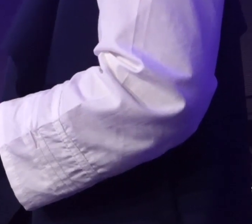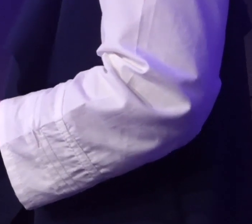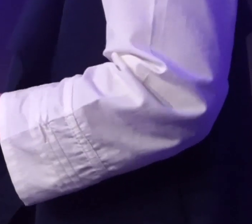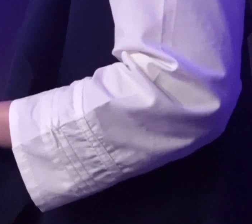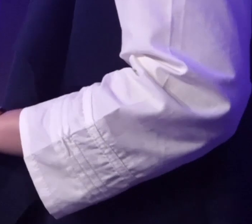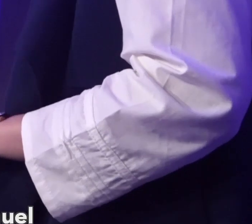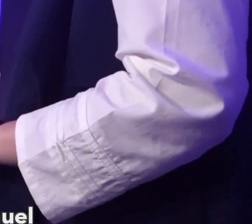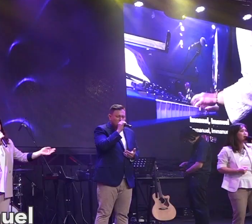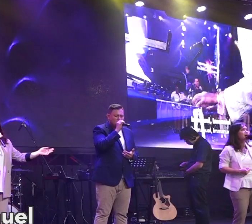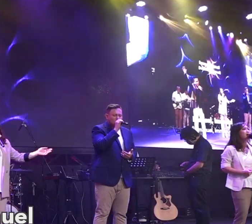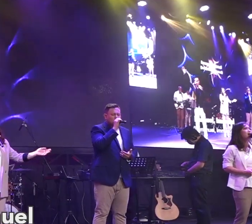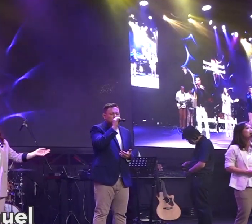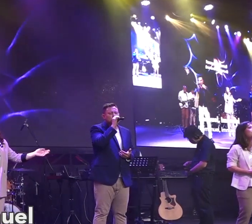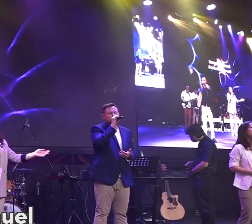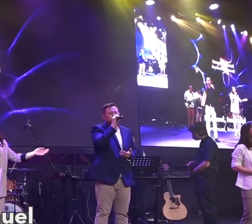Immanuel,